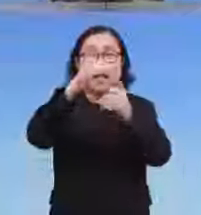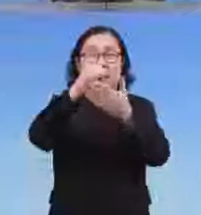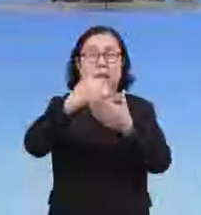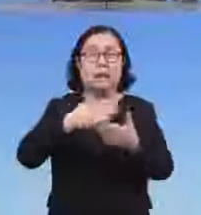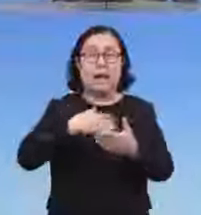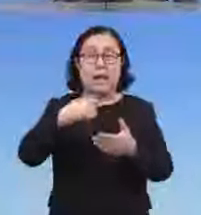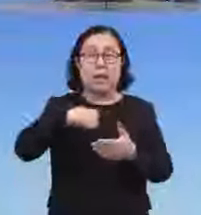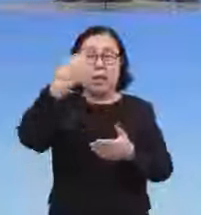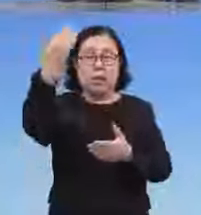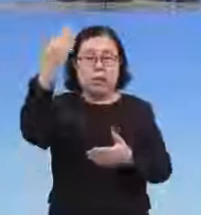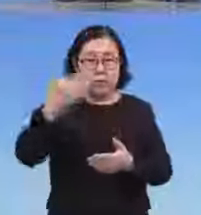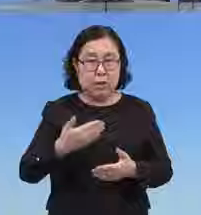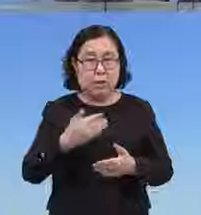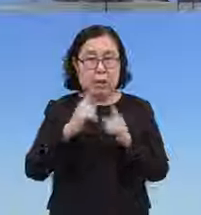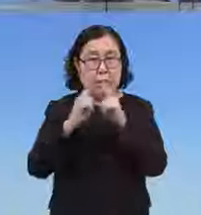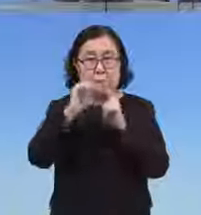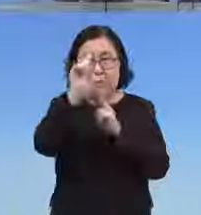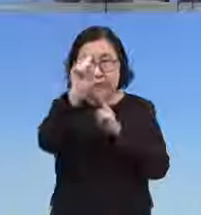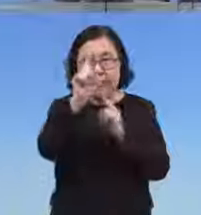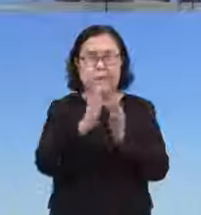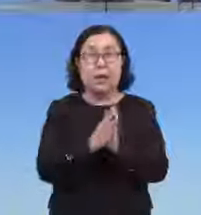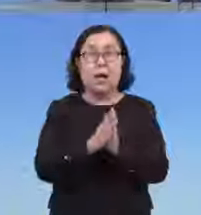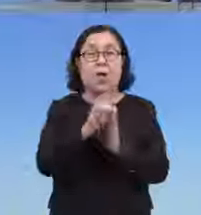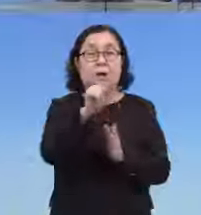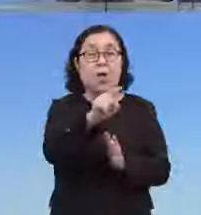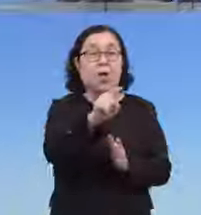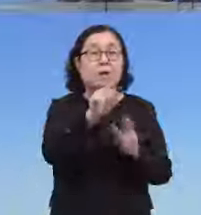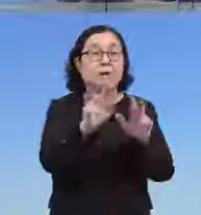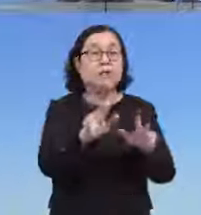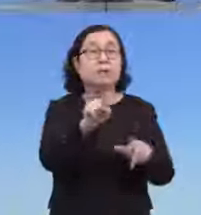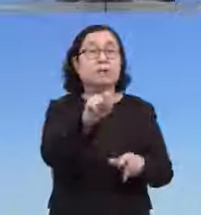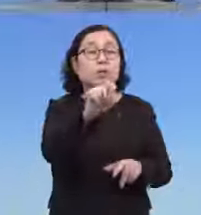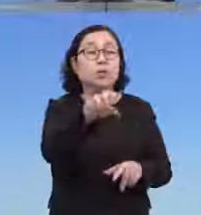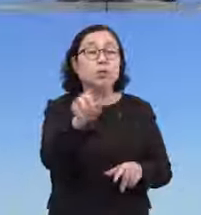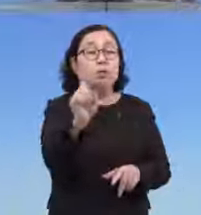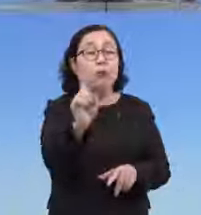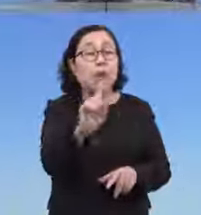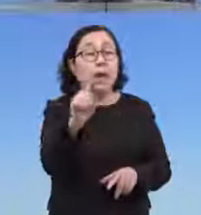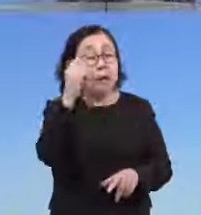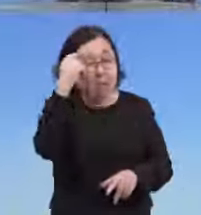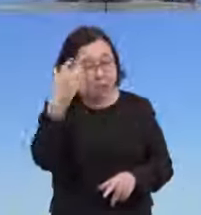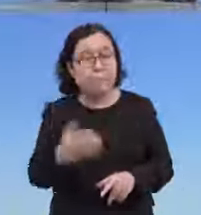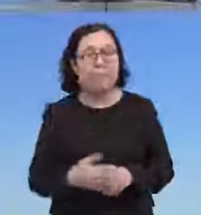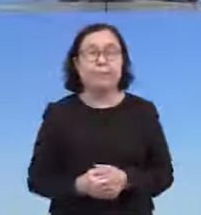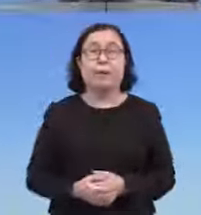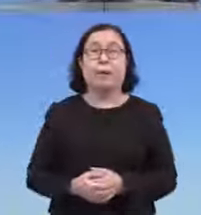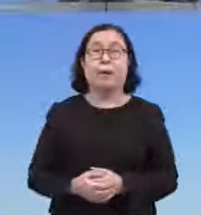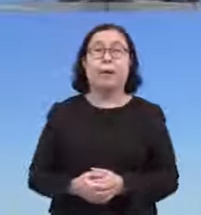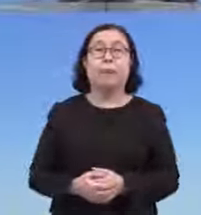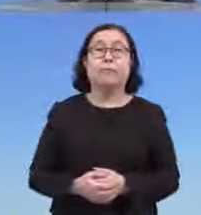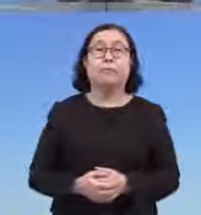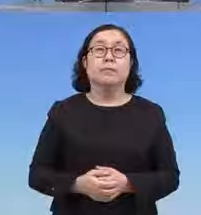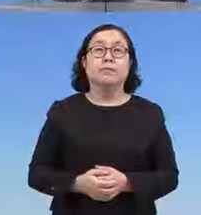메시지는 딱 한마디예요. 너 여기서 뭐하니? 딱 그 한마디예요.